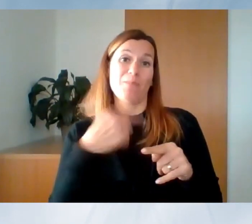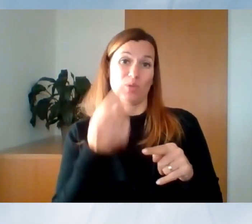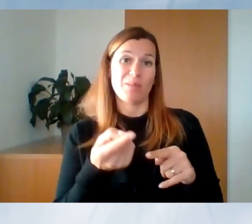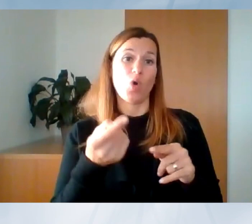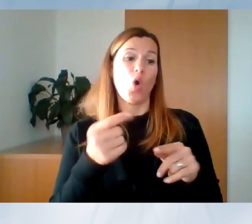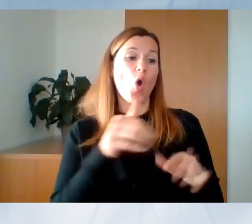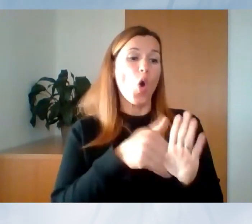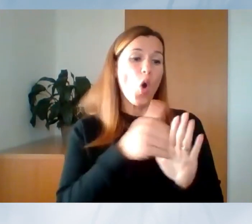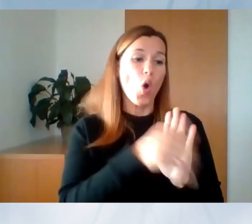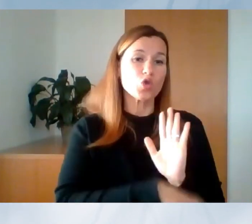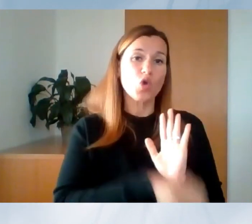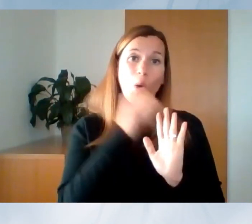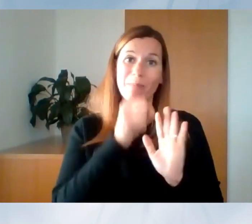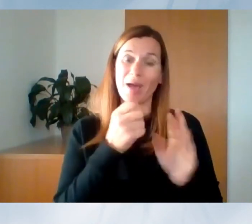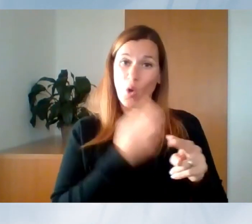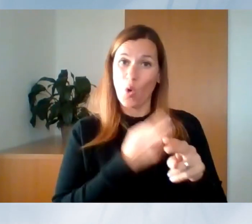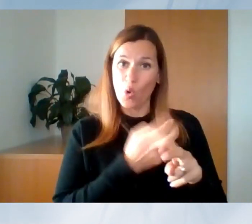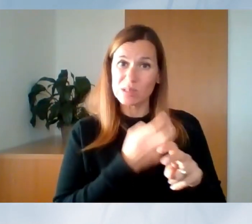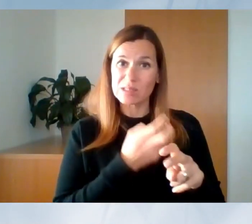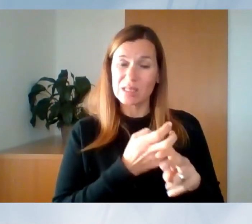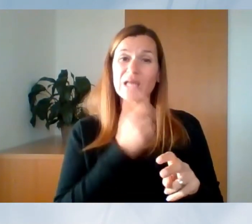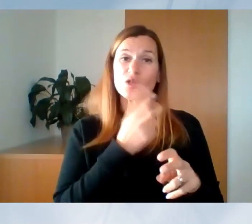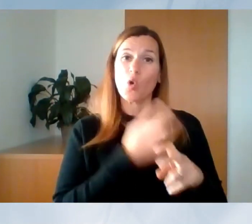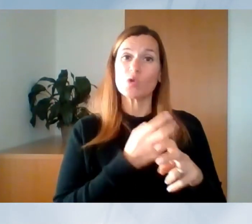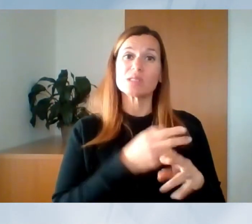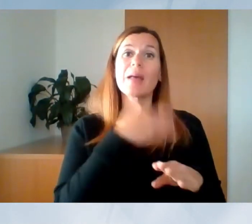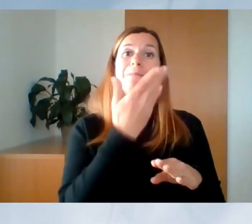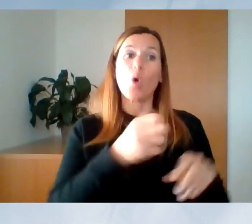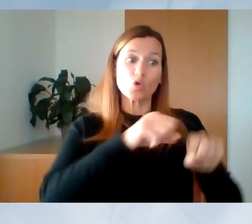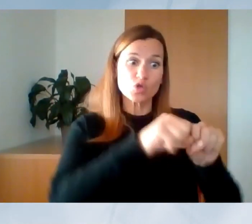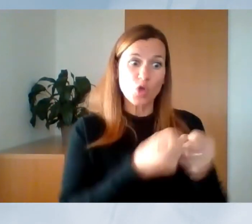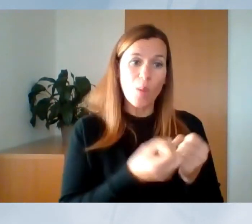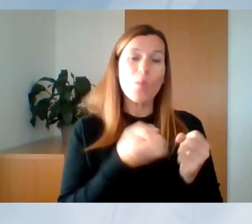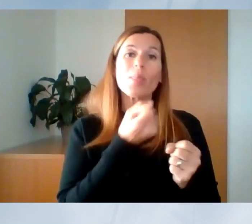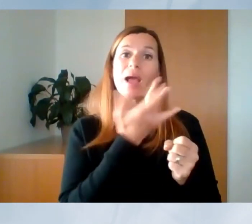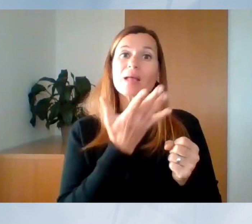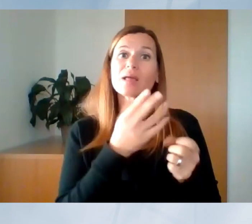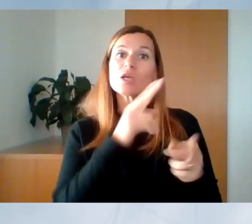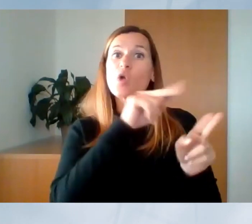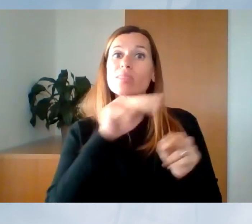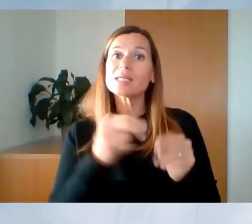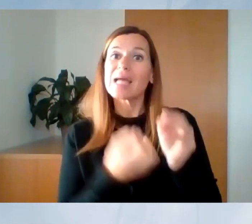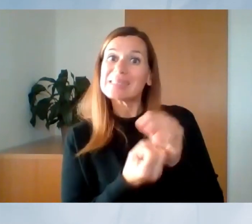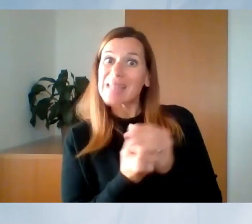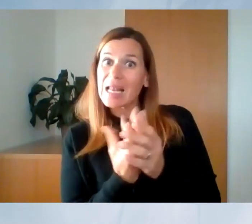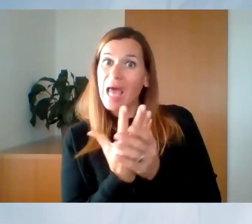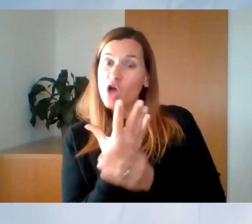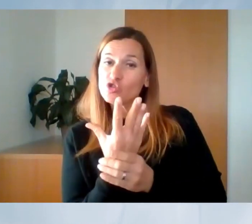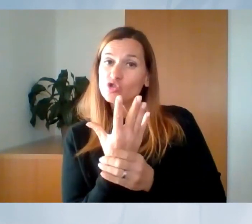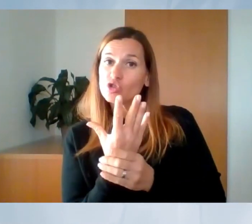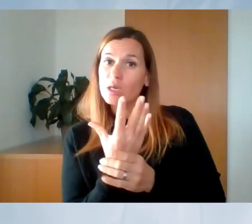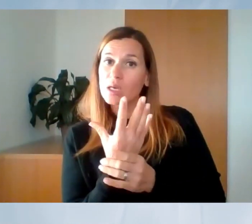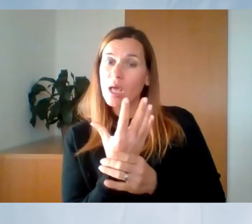ko kosti odkopajo, pa so kosti po zlomu nekatere zaraščene,